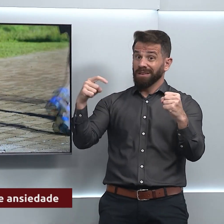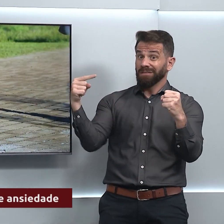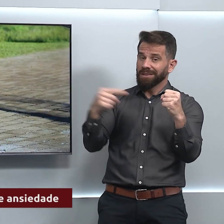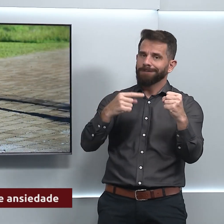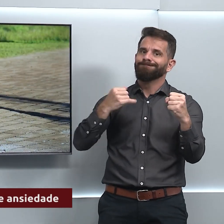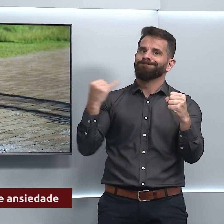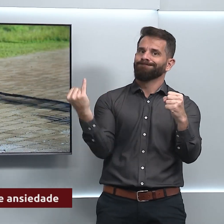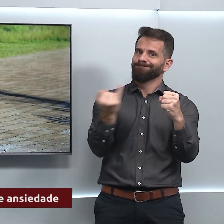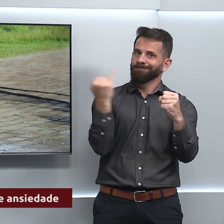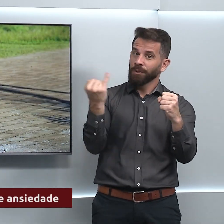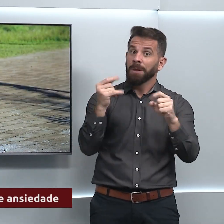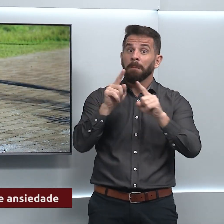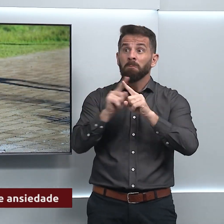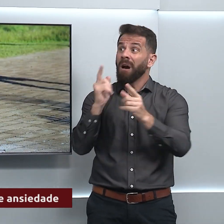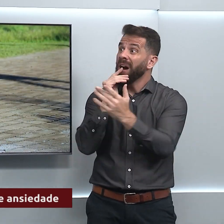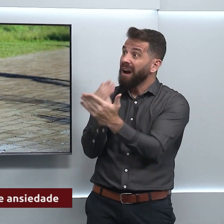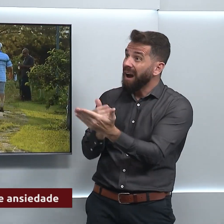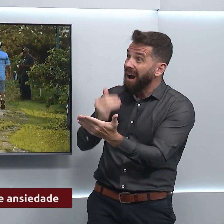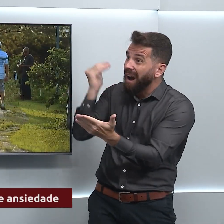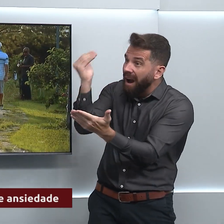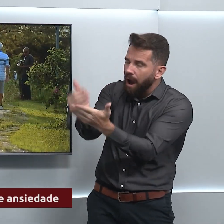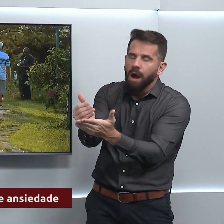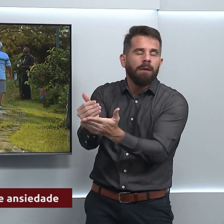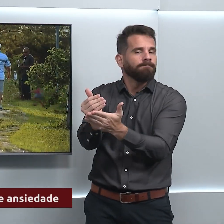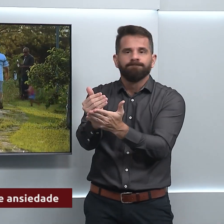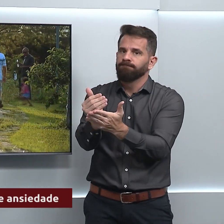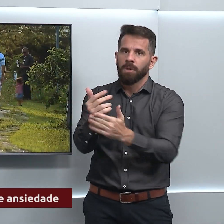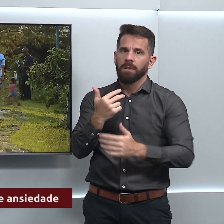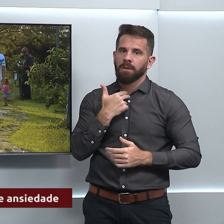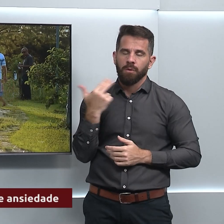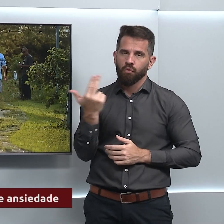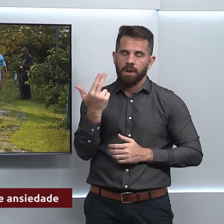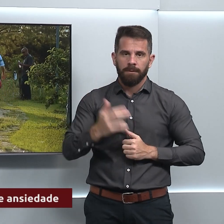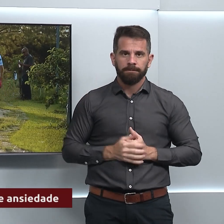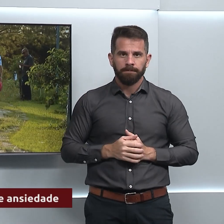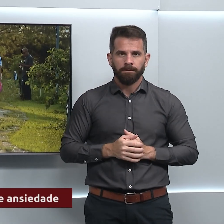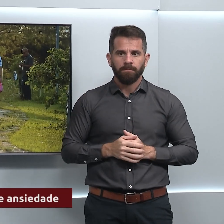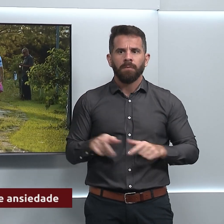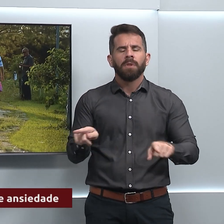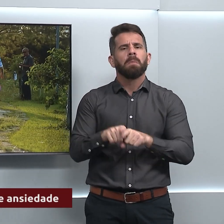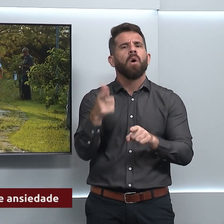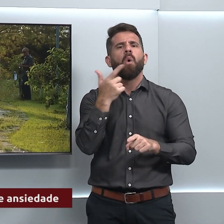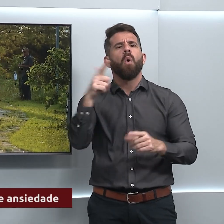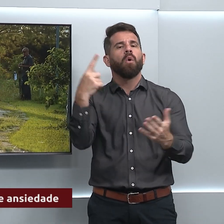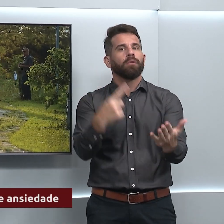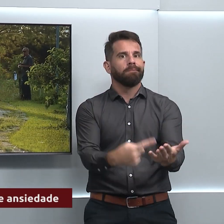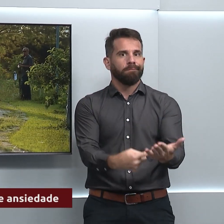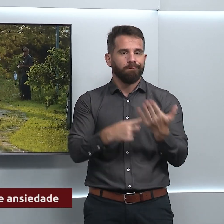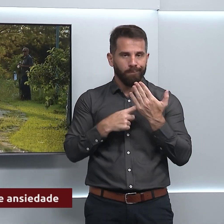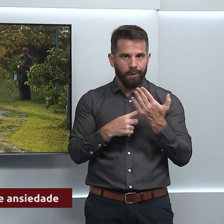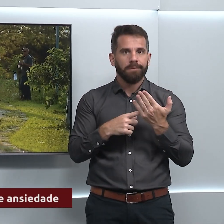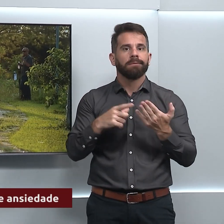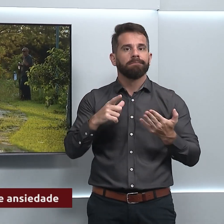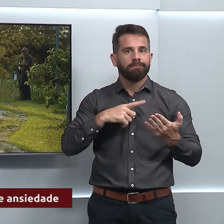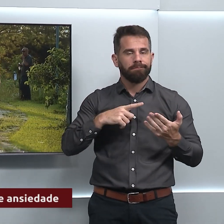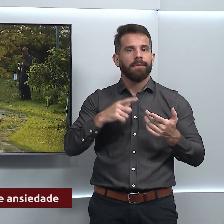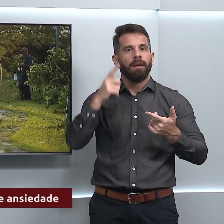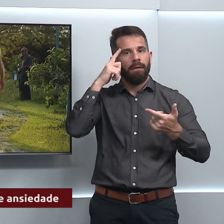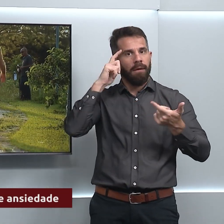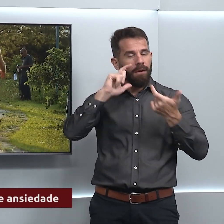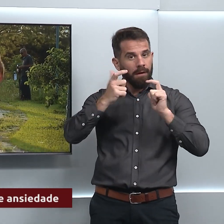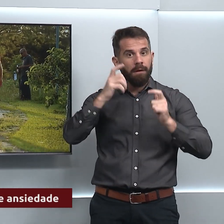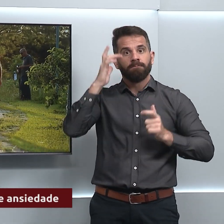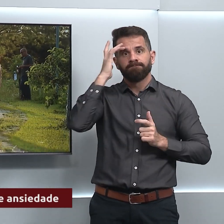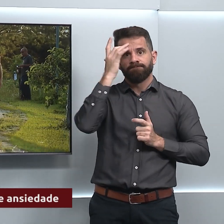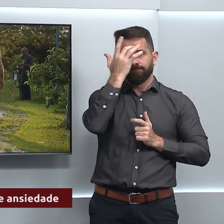o excesso também, peraí. Outro ponto sintomático que pode revelar doenças psicológicas e psiquiátricas são